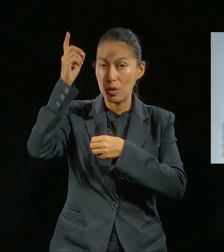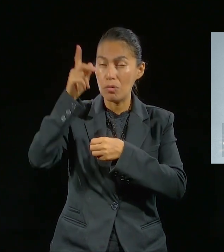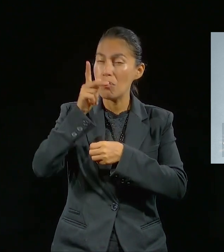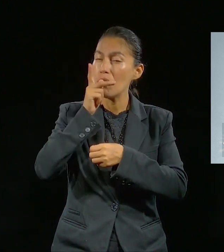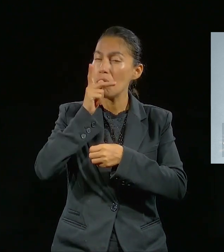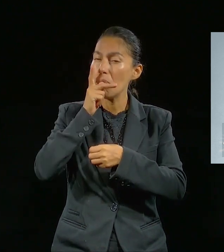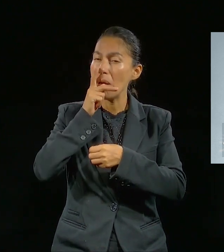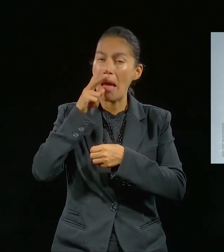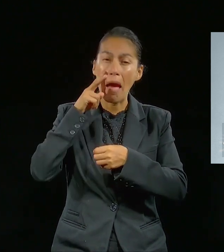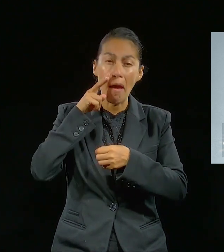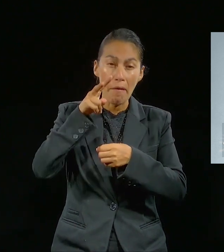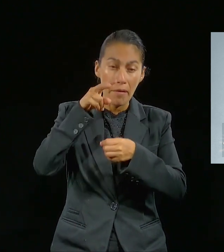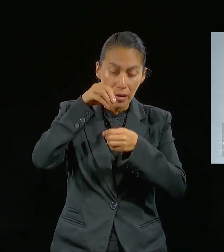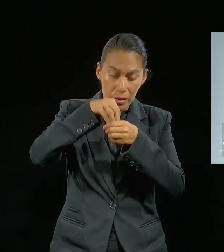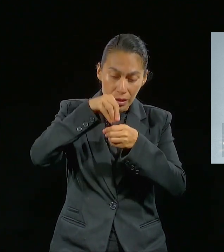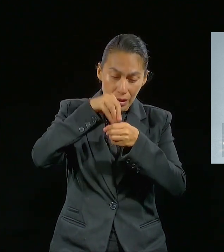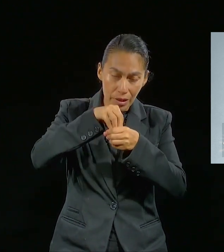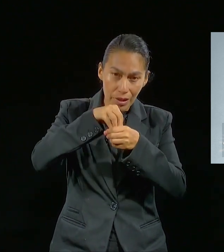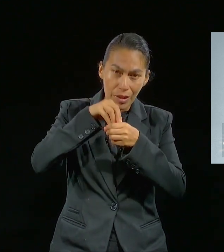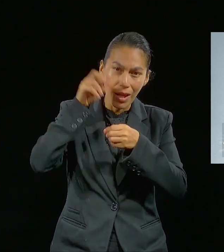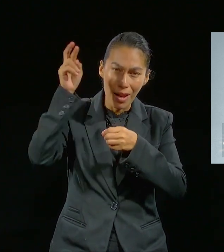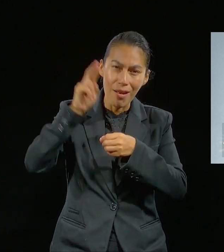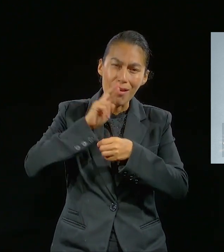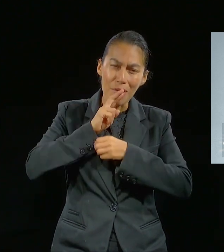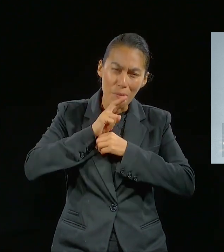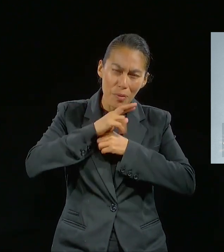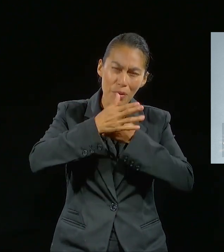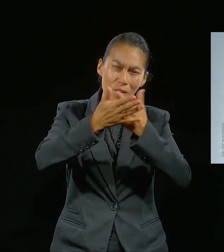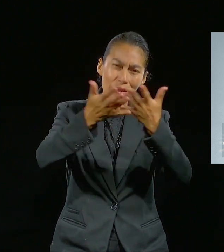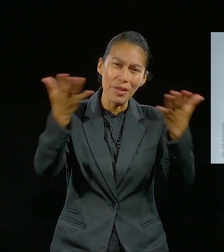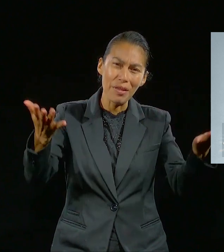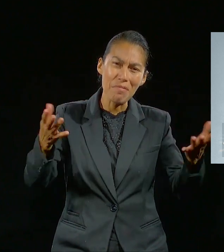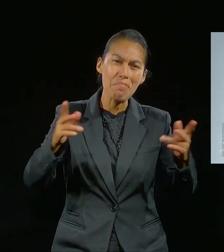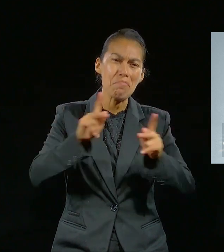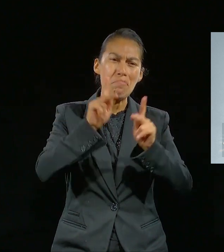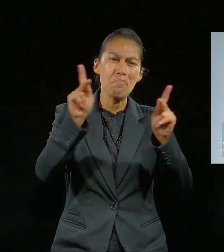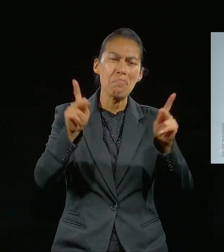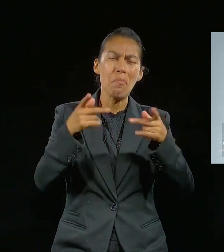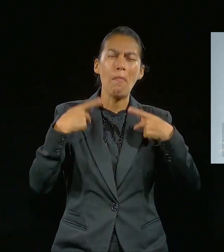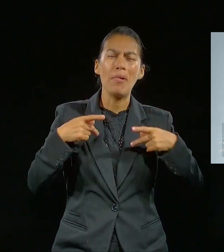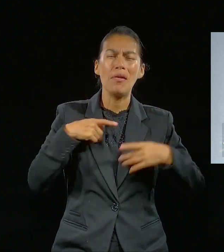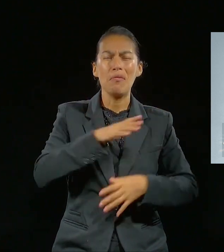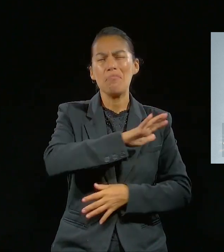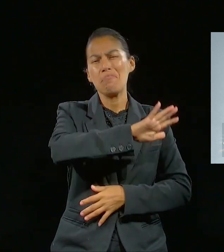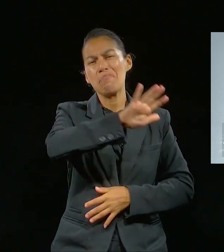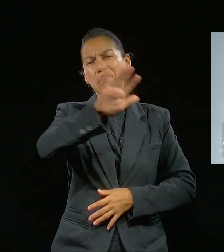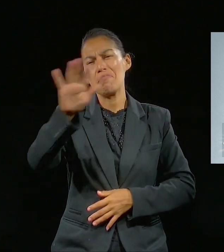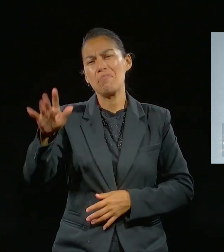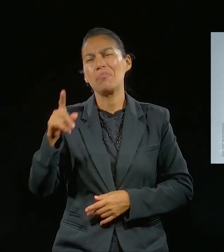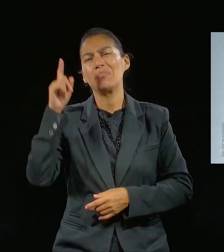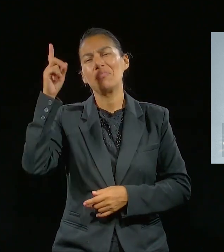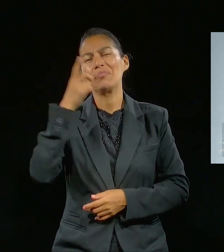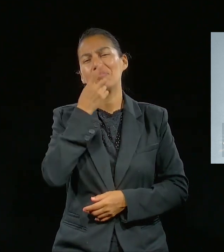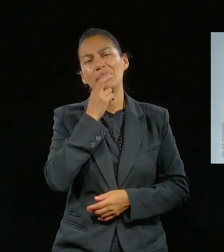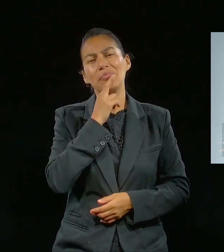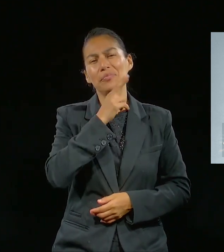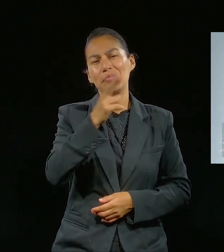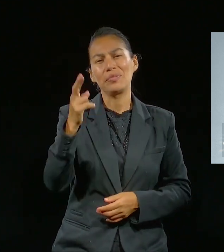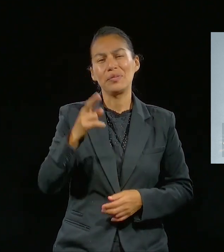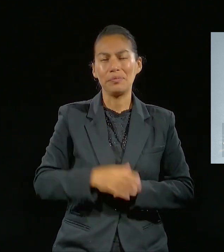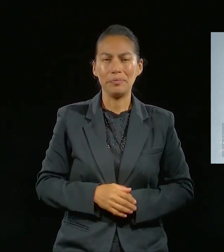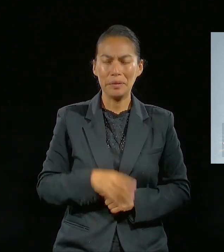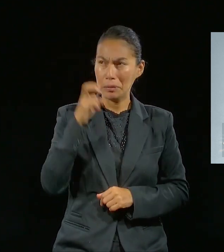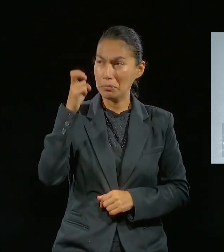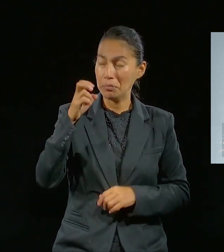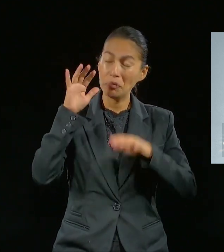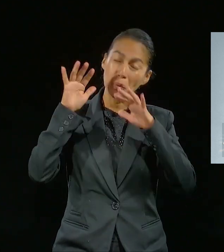tu Padre que ve en privado te va a responder en público. Elizabeth, Dios es así de